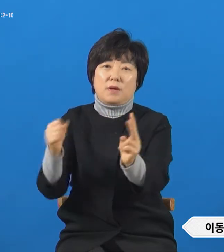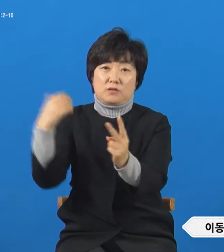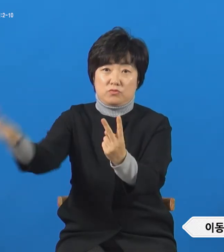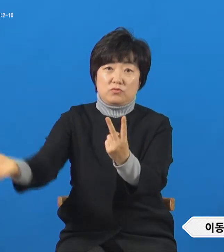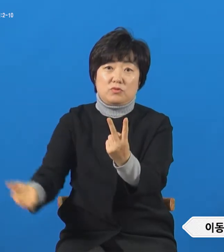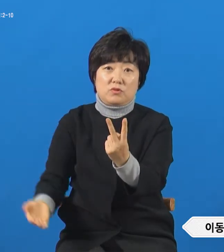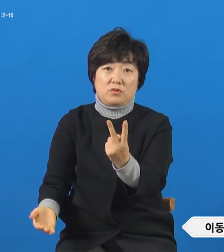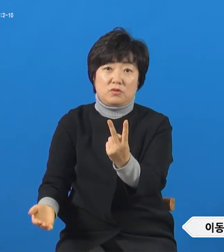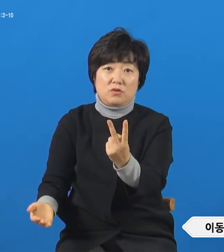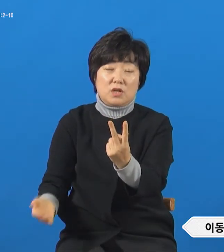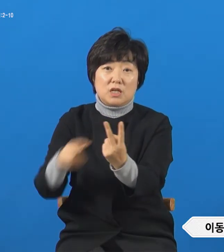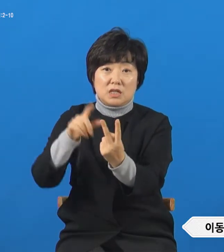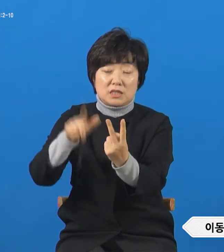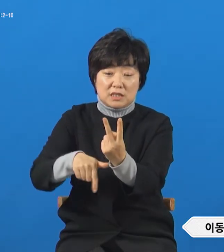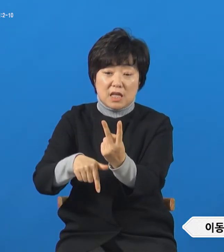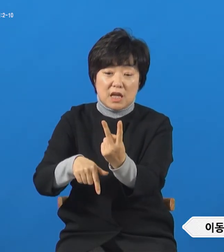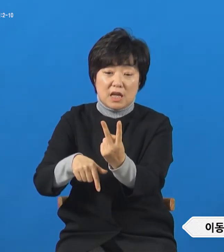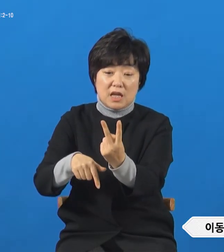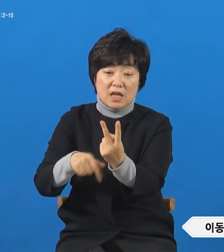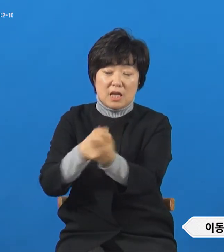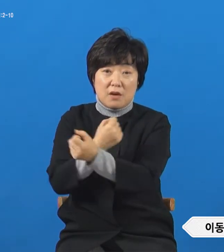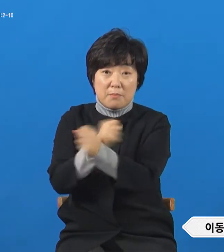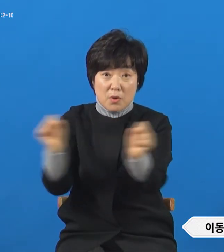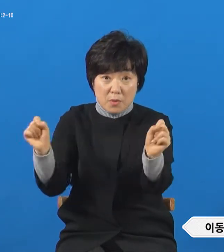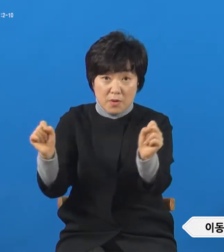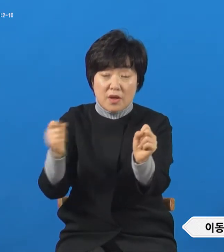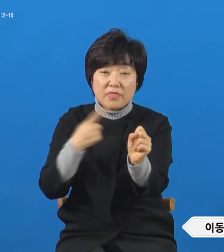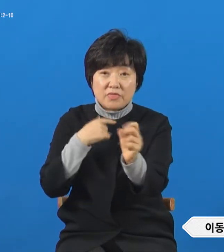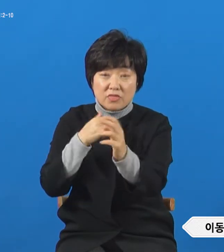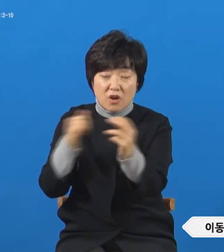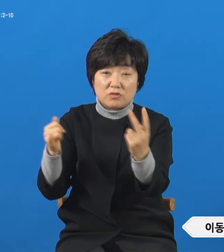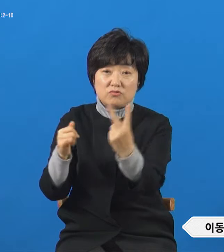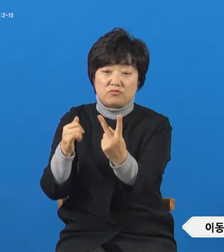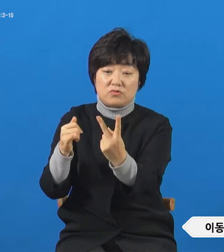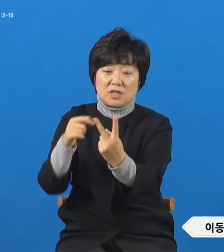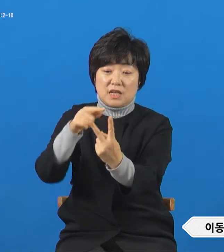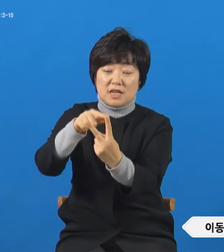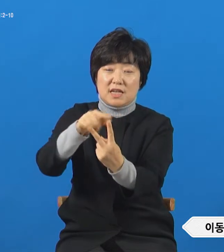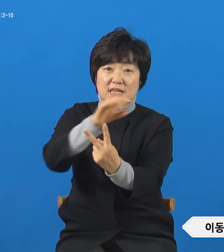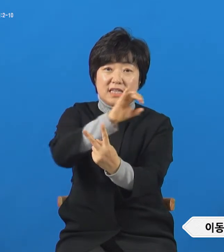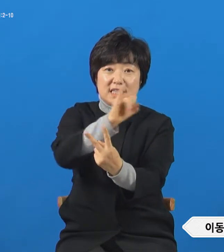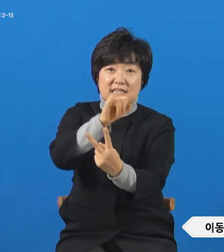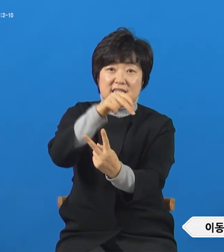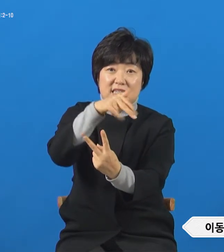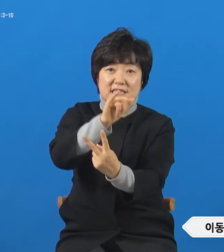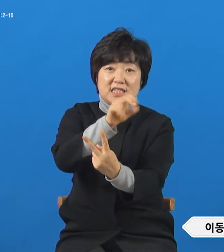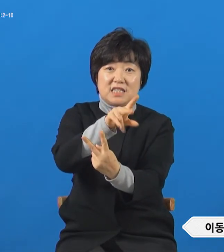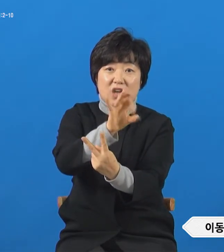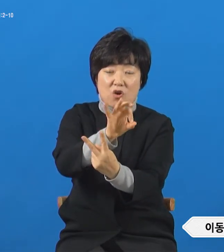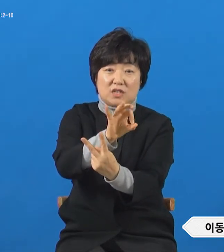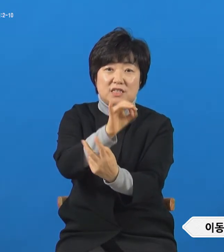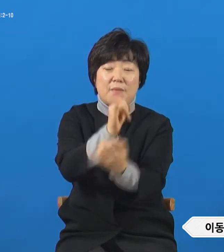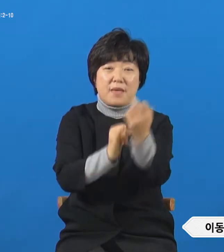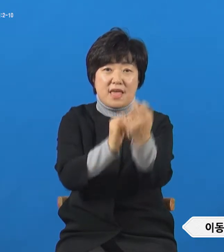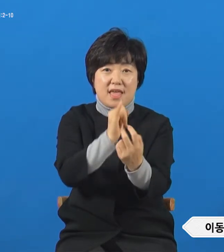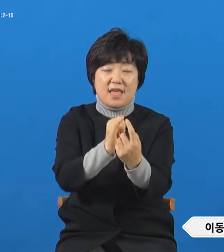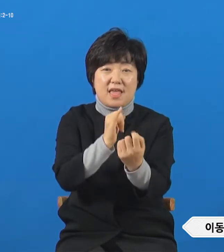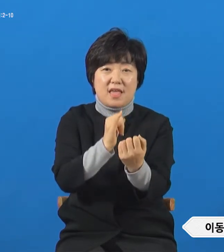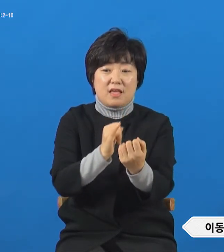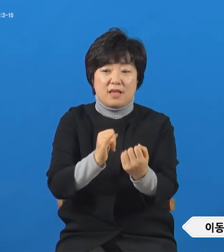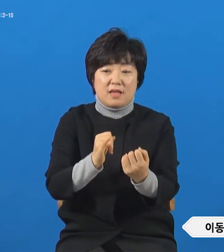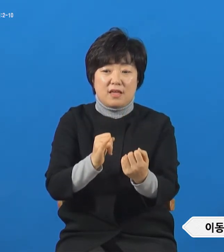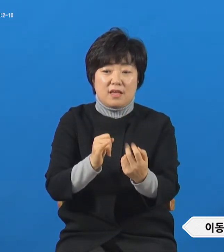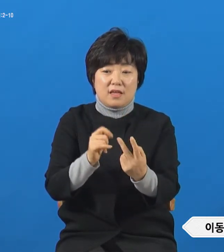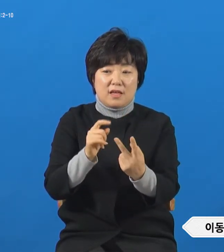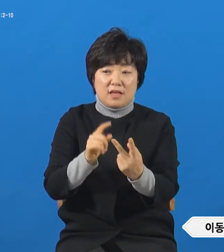석방했어요. 그때 2사람 석방에 뽑혔던 이자, 지자, 영자, 이지영 자매가 이렇게